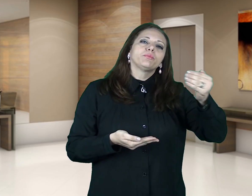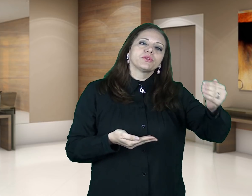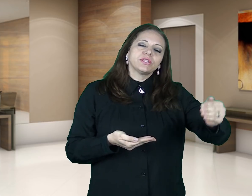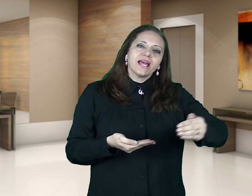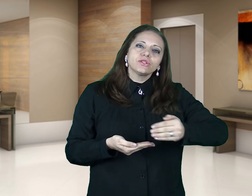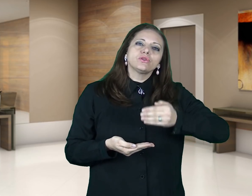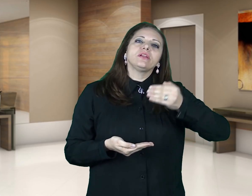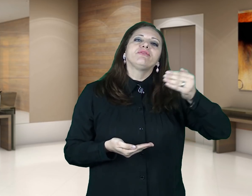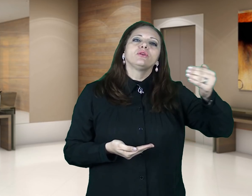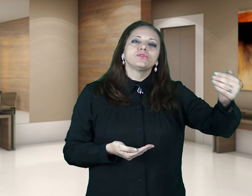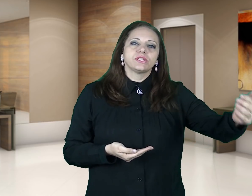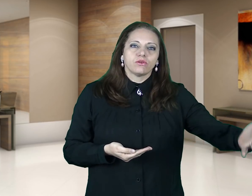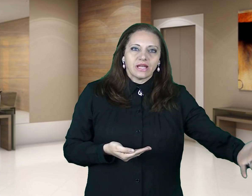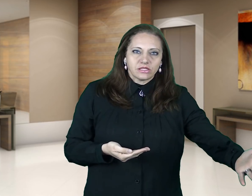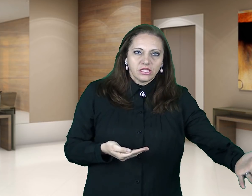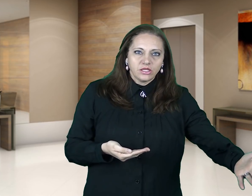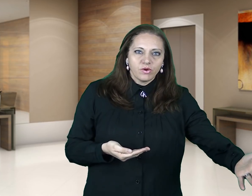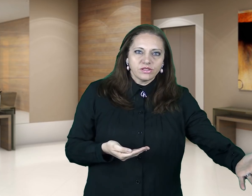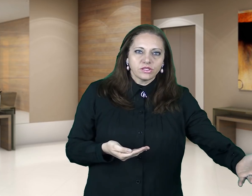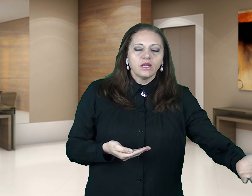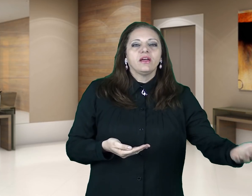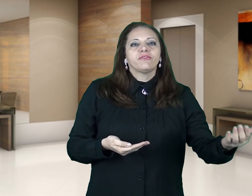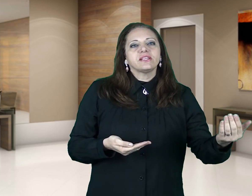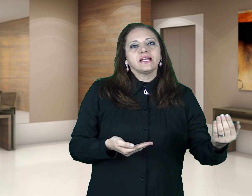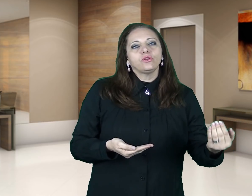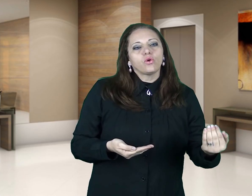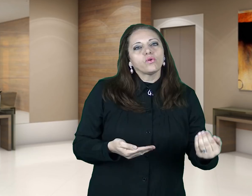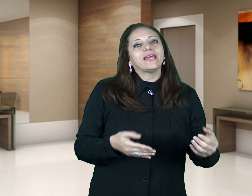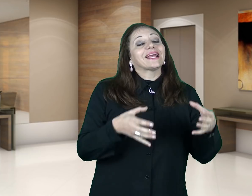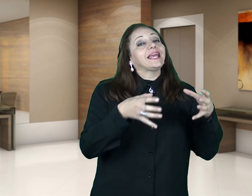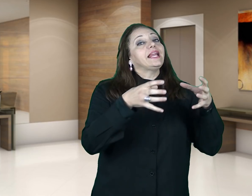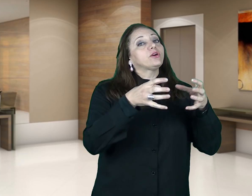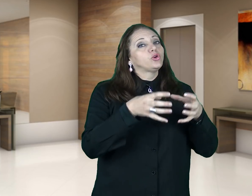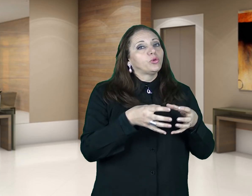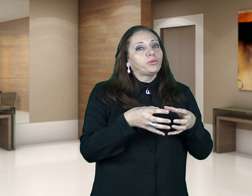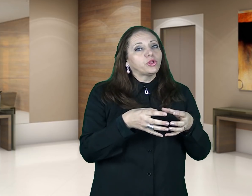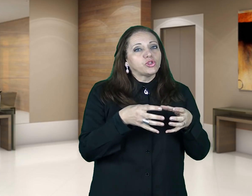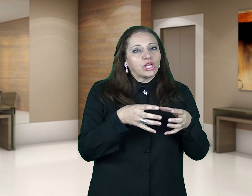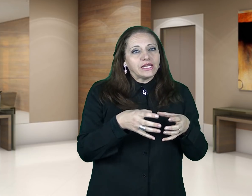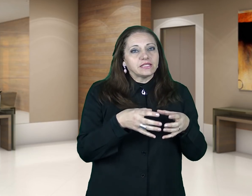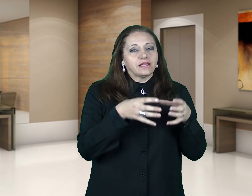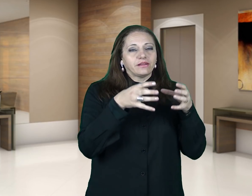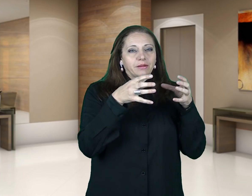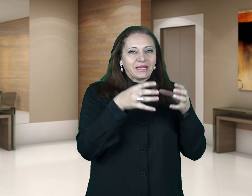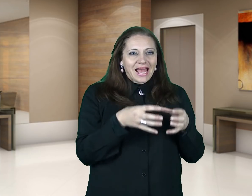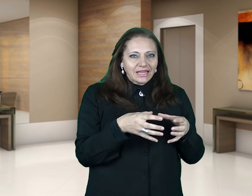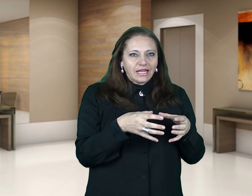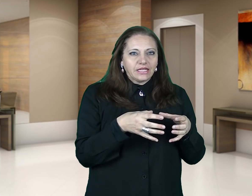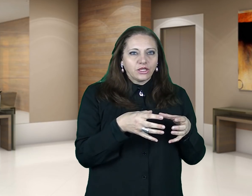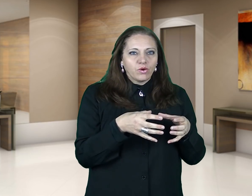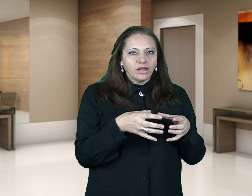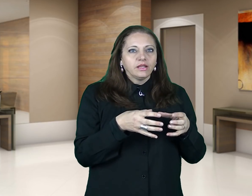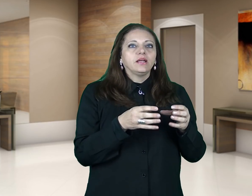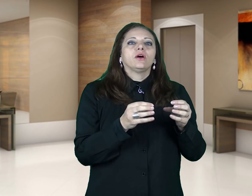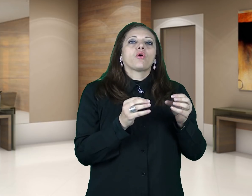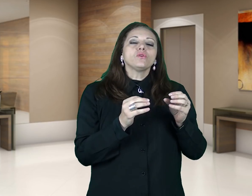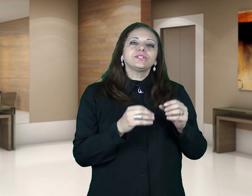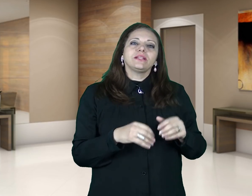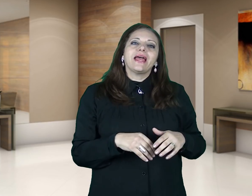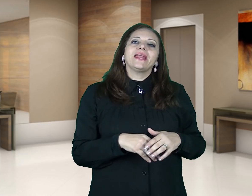no processo de evolução das línguas, fazendo com que aquele grupo que utilize determinada língua